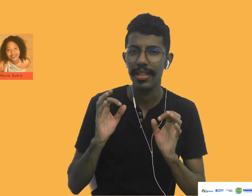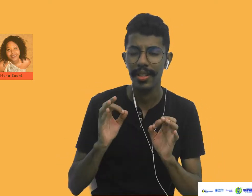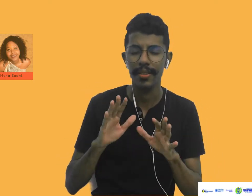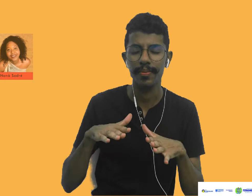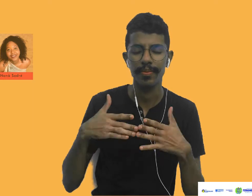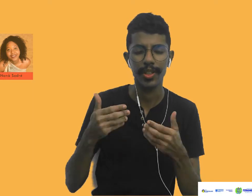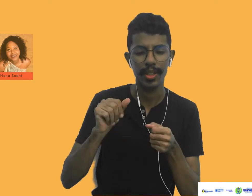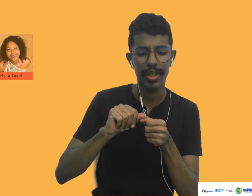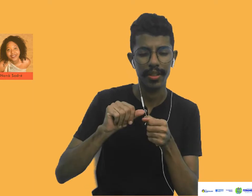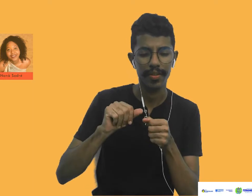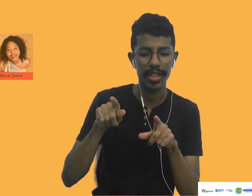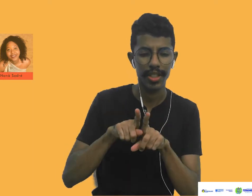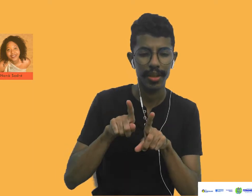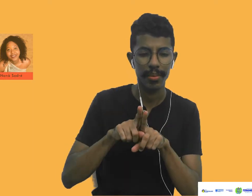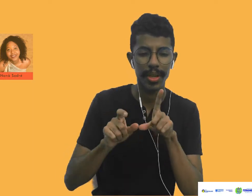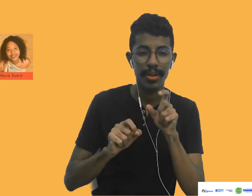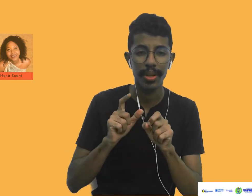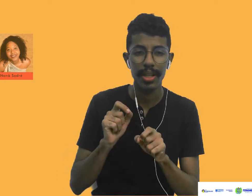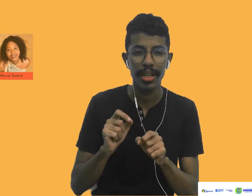Fiz